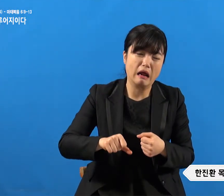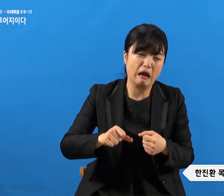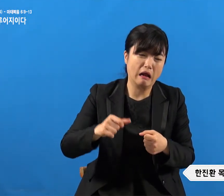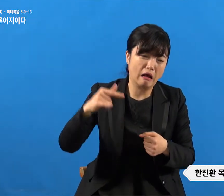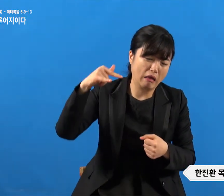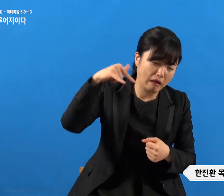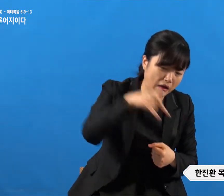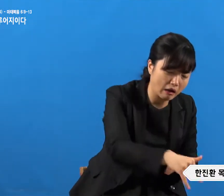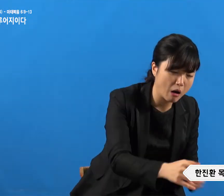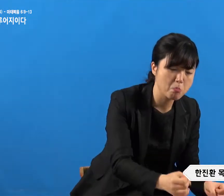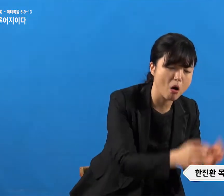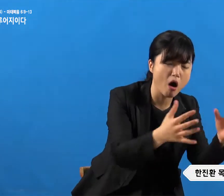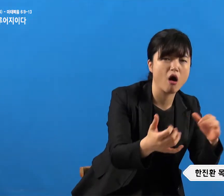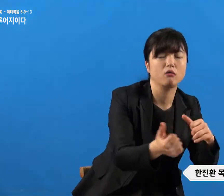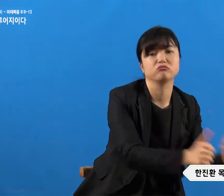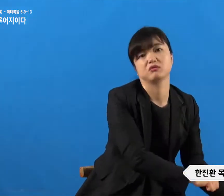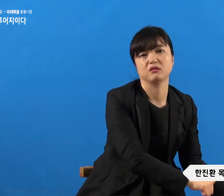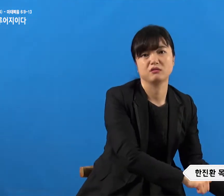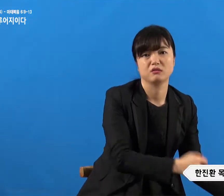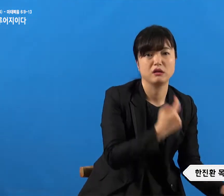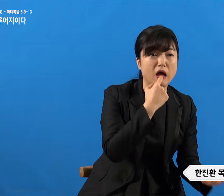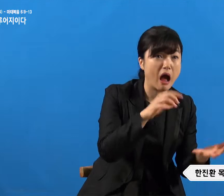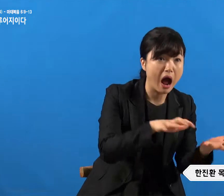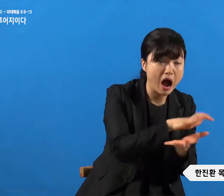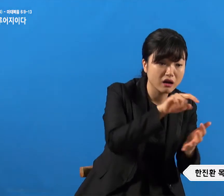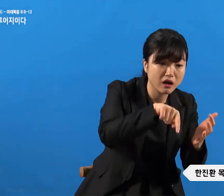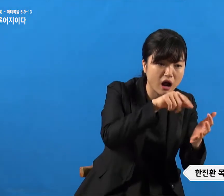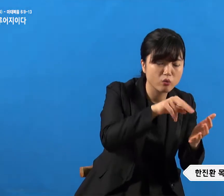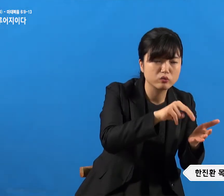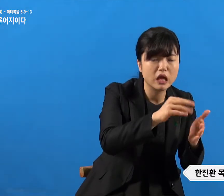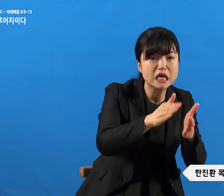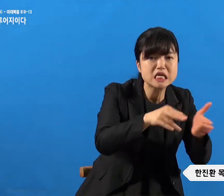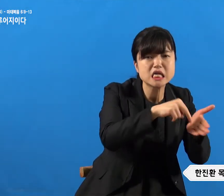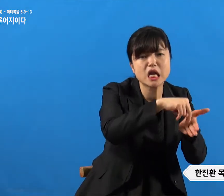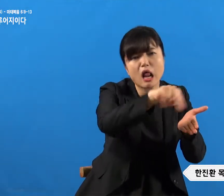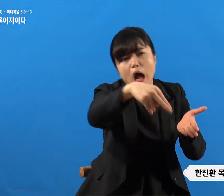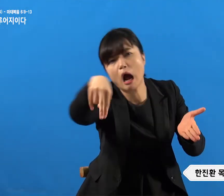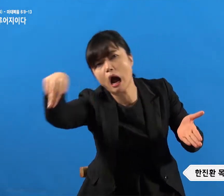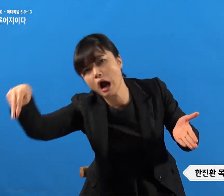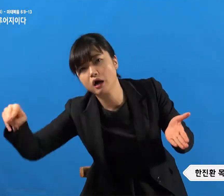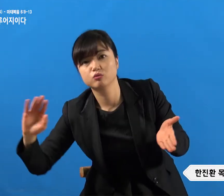그런 것이었습니다. 안개 속에서 길을 잃어버린 것입니다.